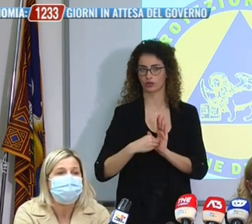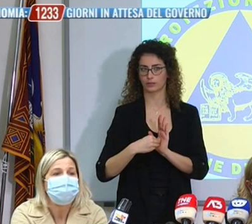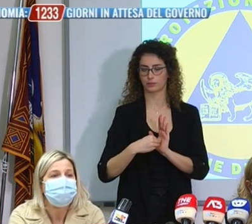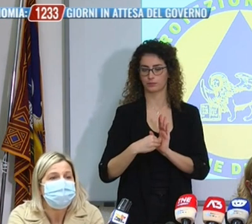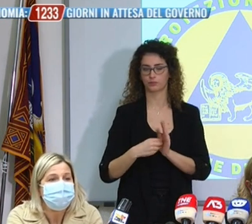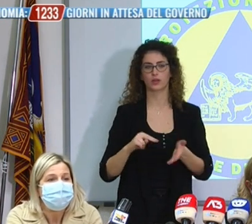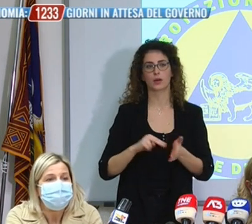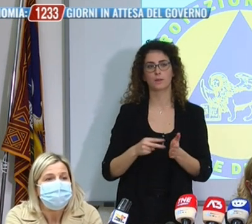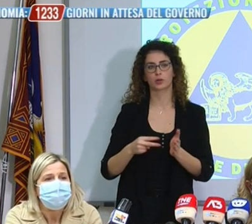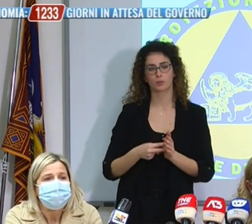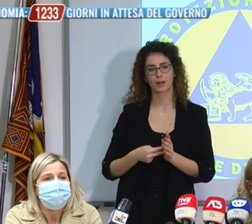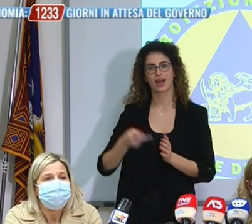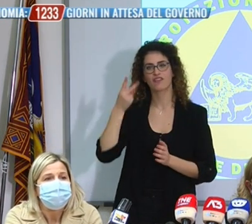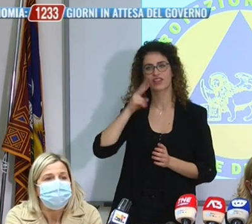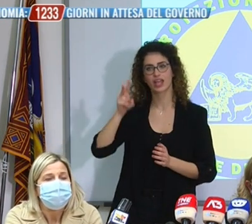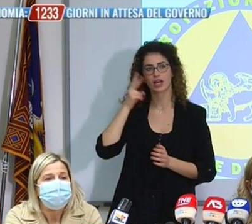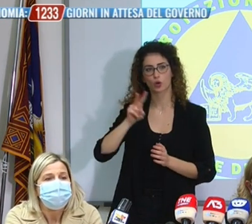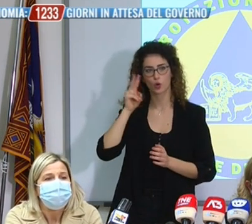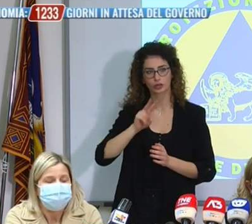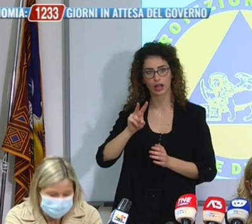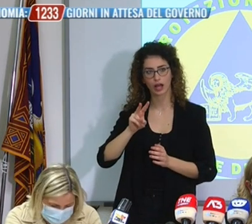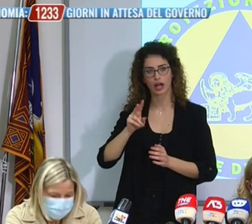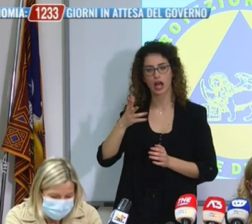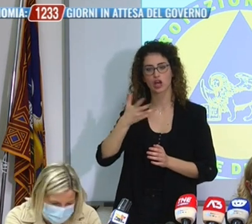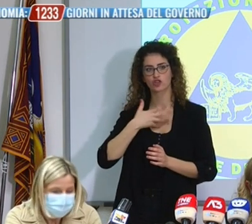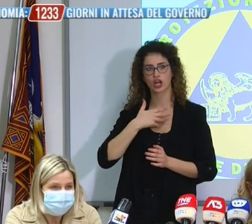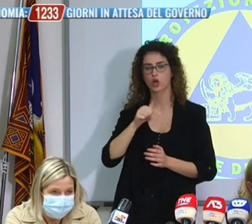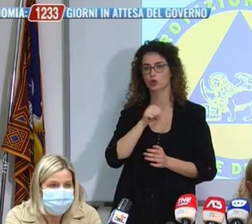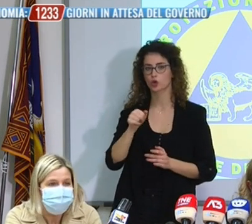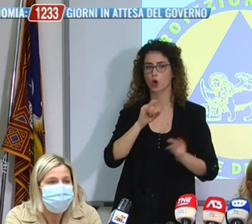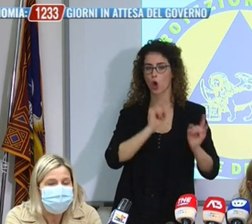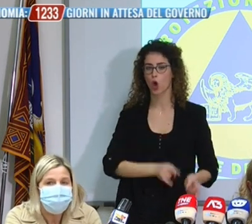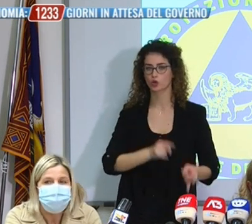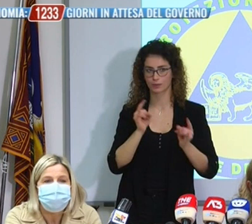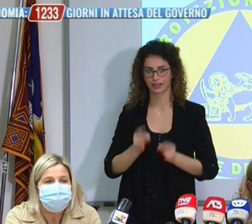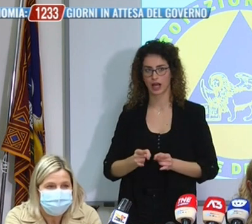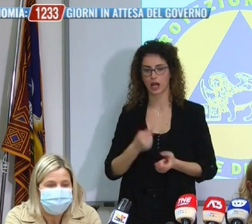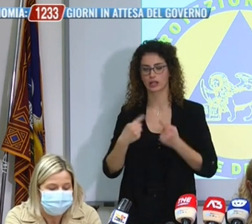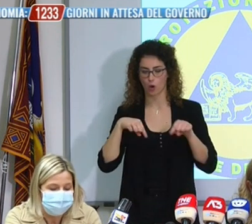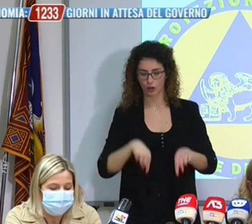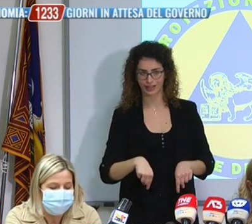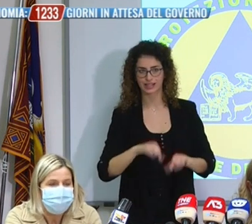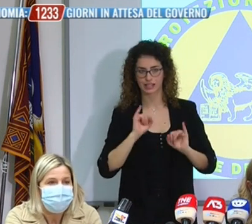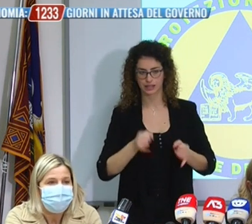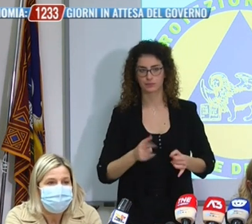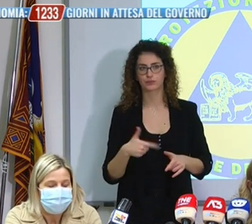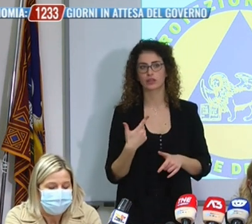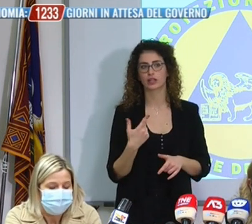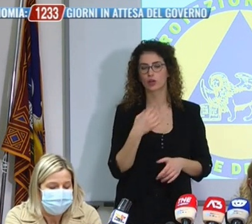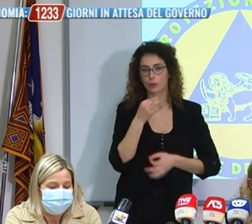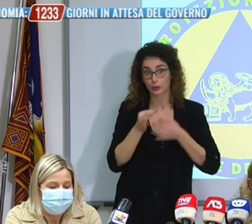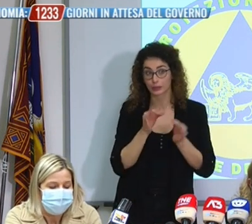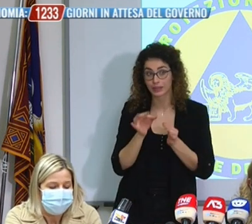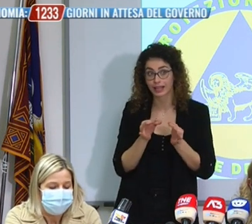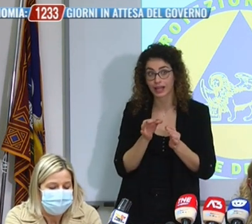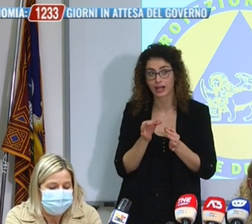Il problema su Verona allora è un problema che riguarda solo l'ospedale, solo la... E quindi dopo ci spiega anche come